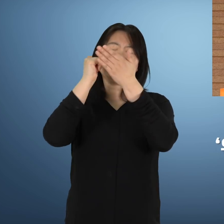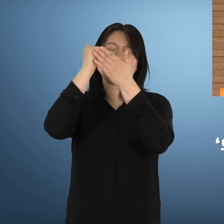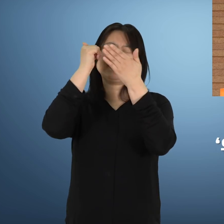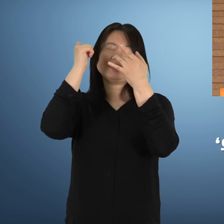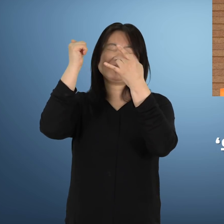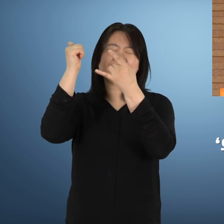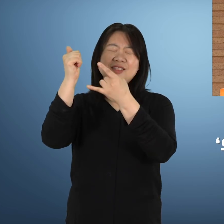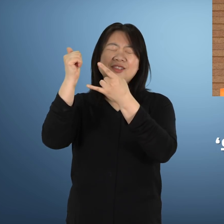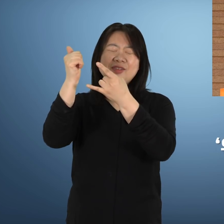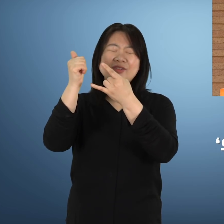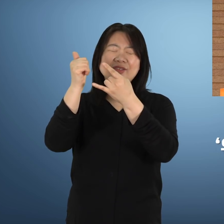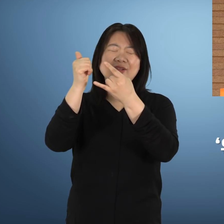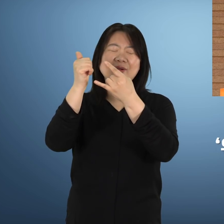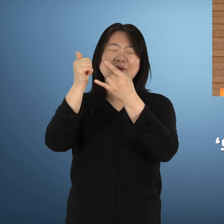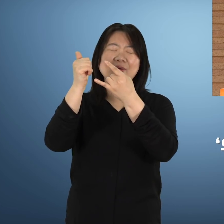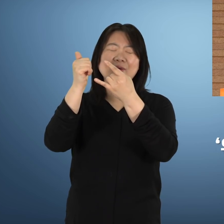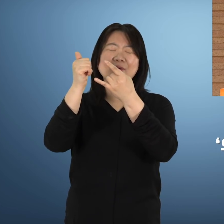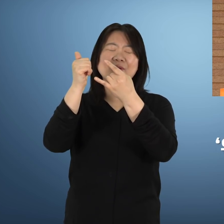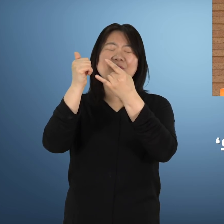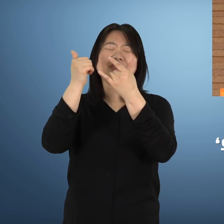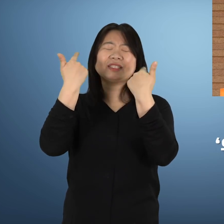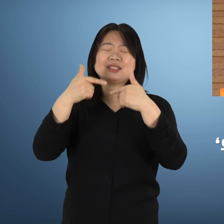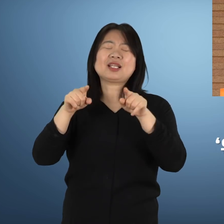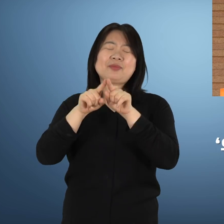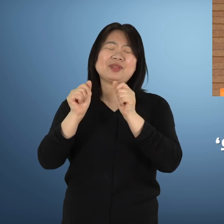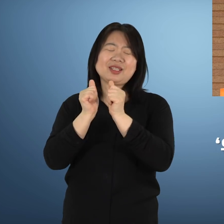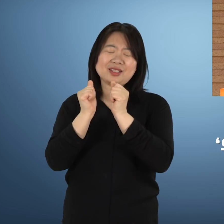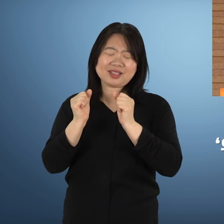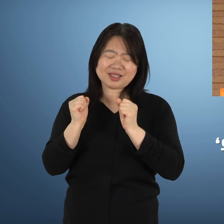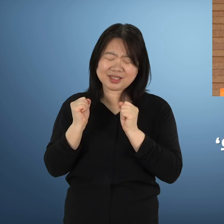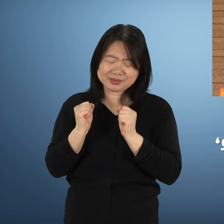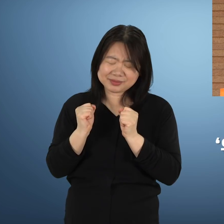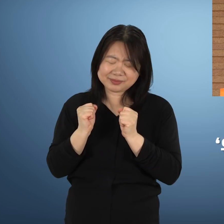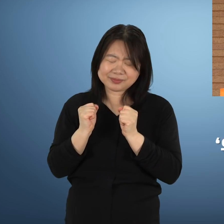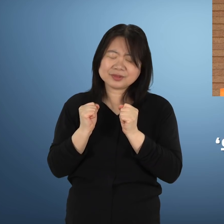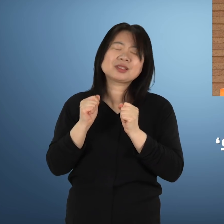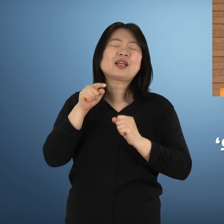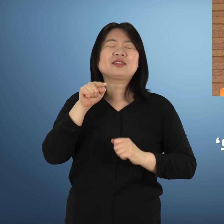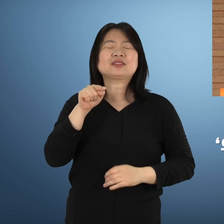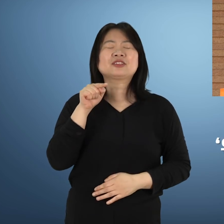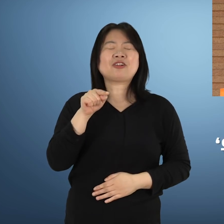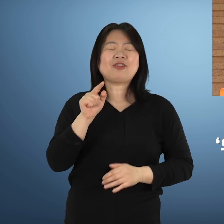하나님이 부재하지 않으며 임재해 계신다는 사실을